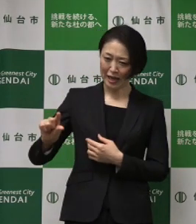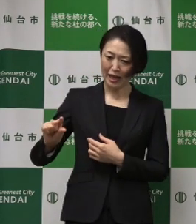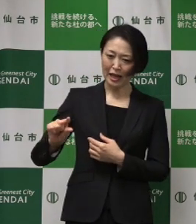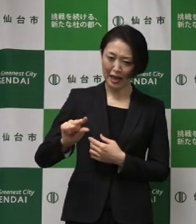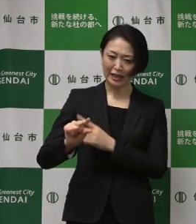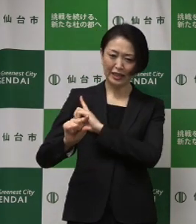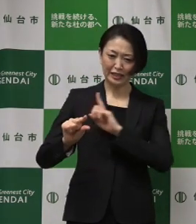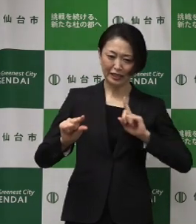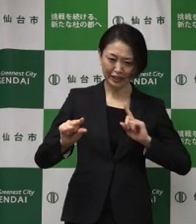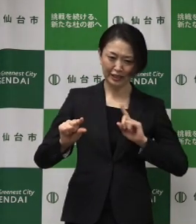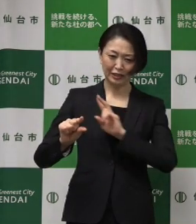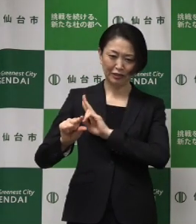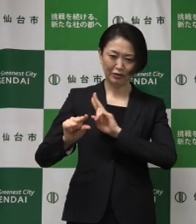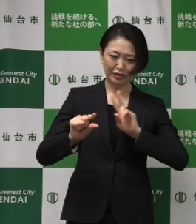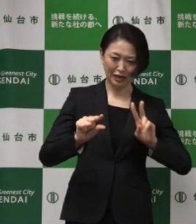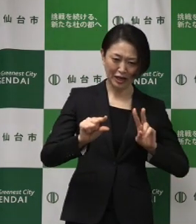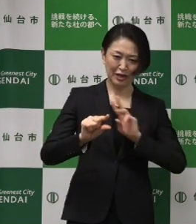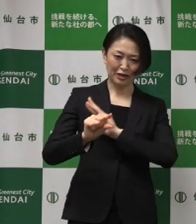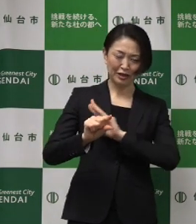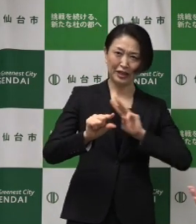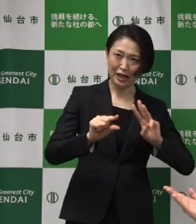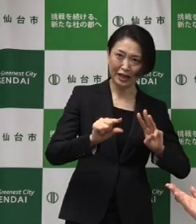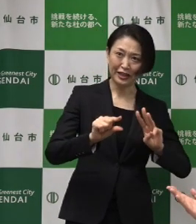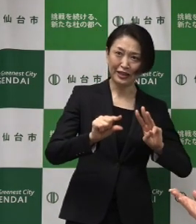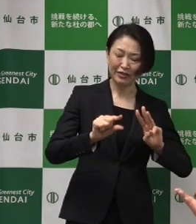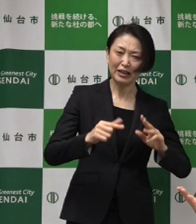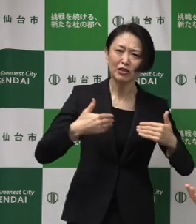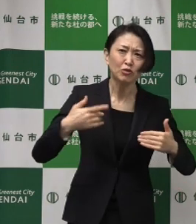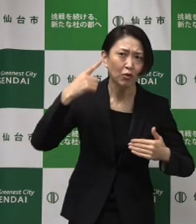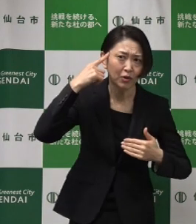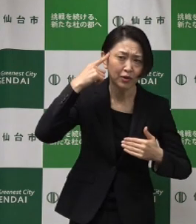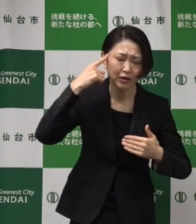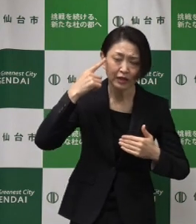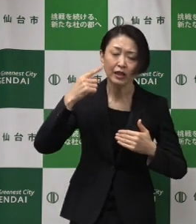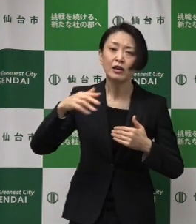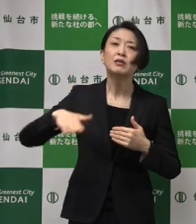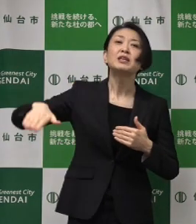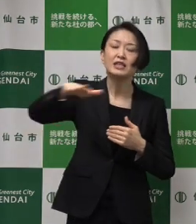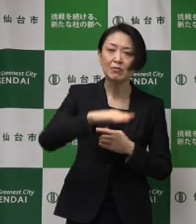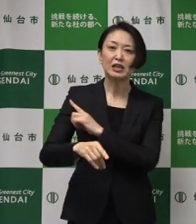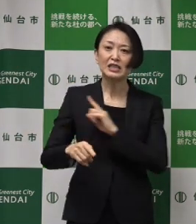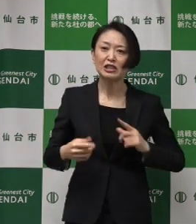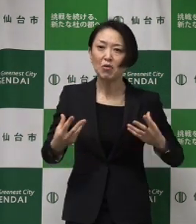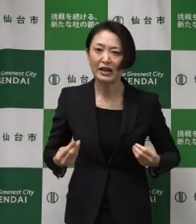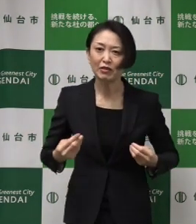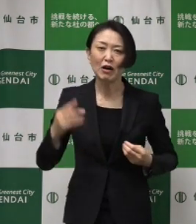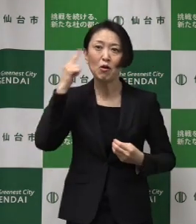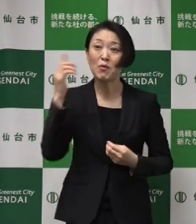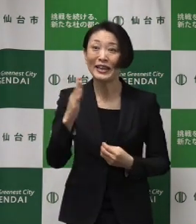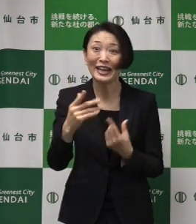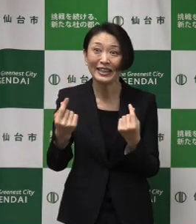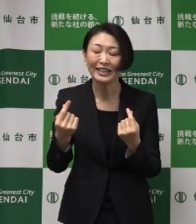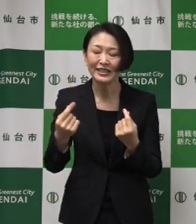下がったということでもなかなか厳しいのは皆さんも理解していただけると思います。2日だ